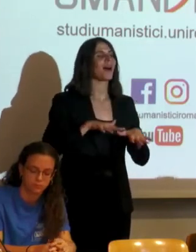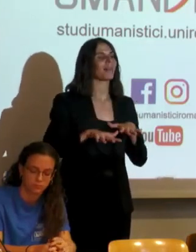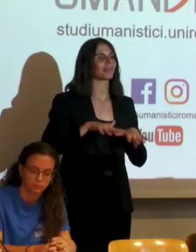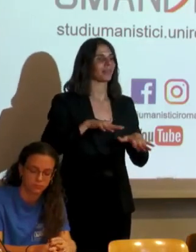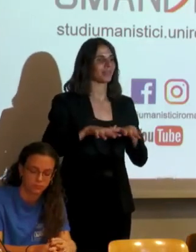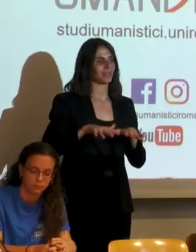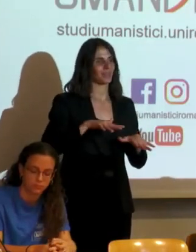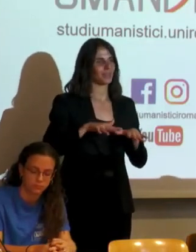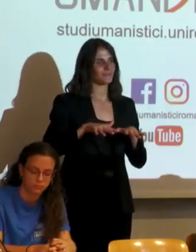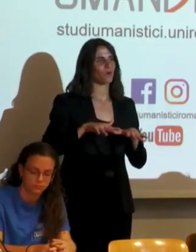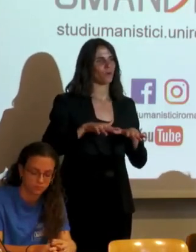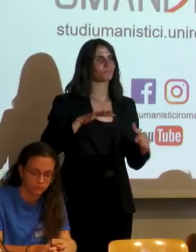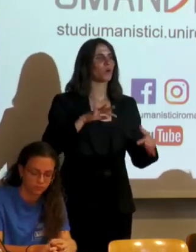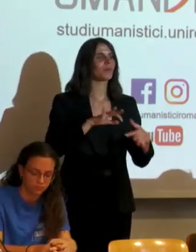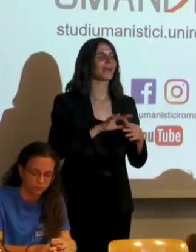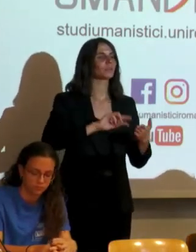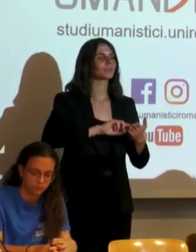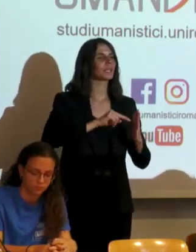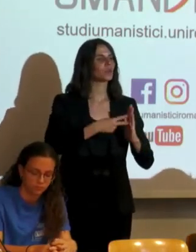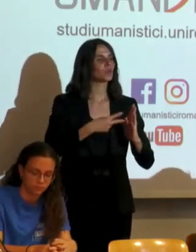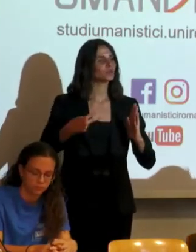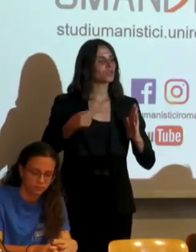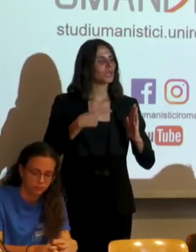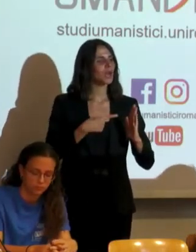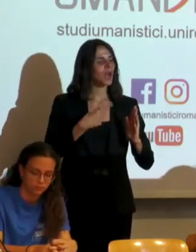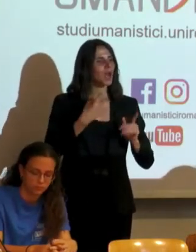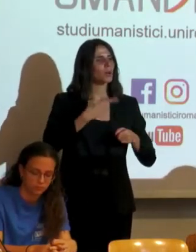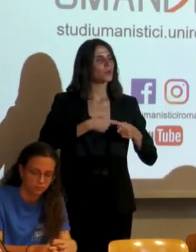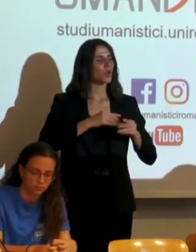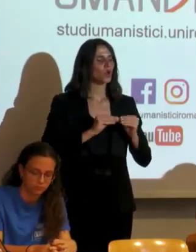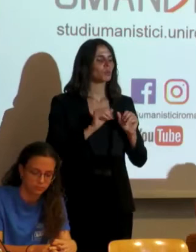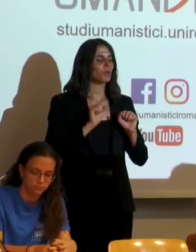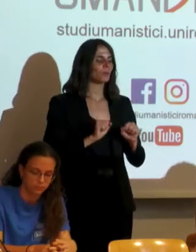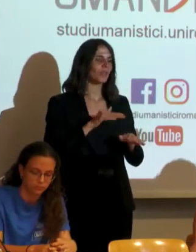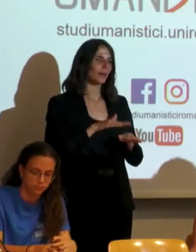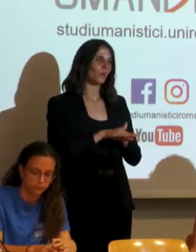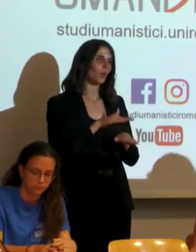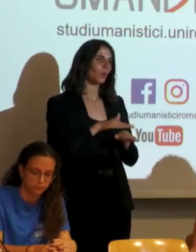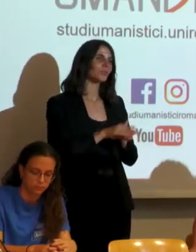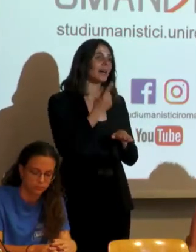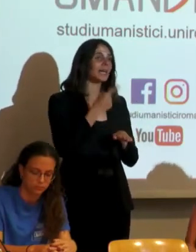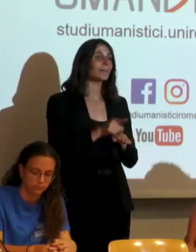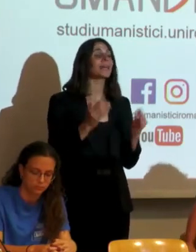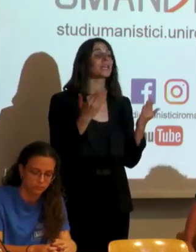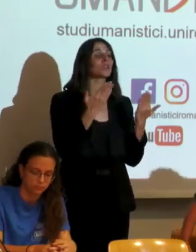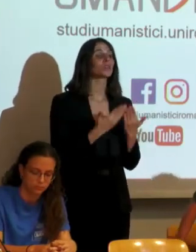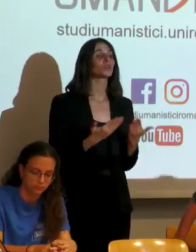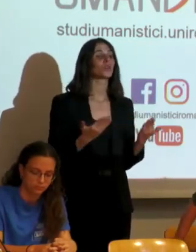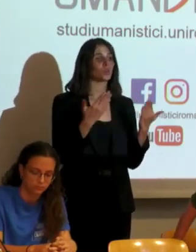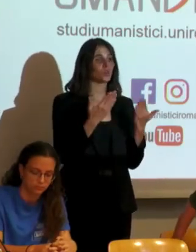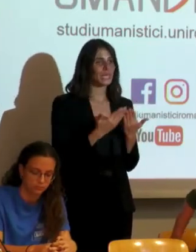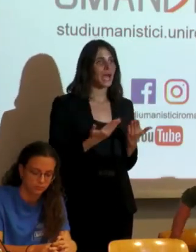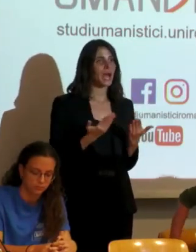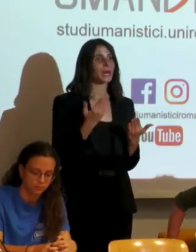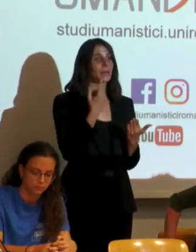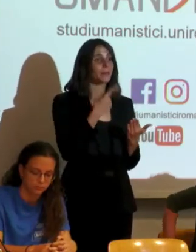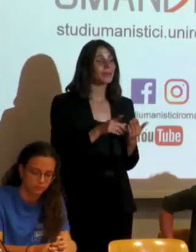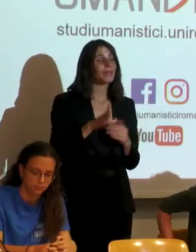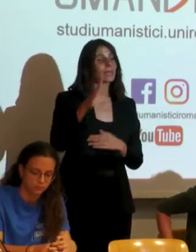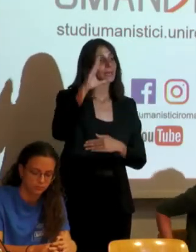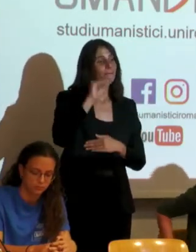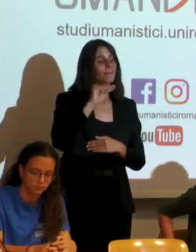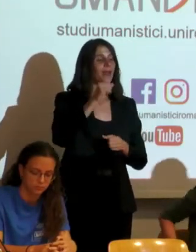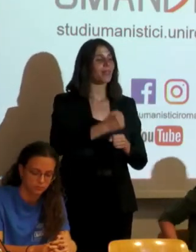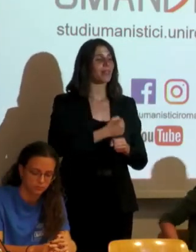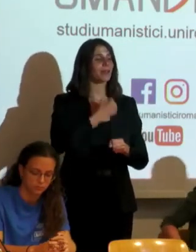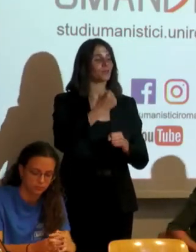della tecnologia e del modo in cui la possiamo utilizzare anche per studiare, anche per imparare a lavorare